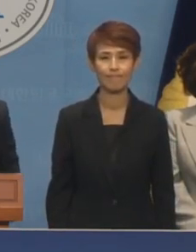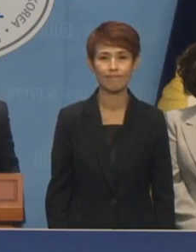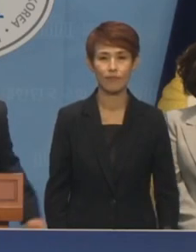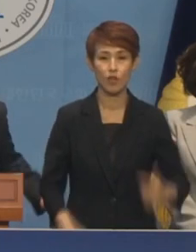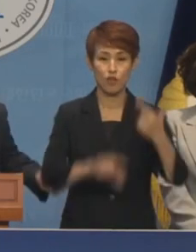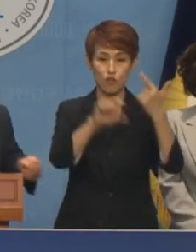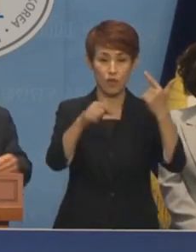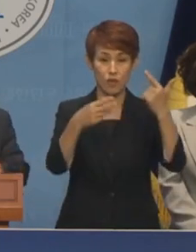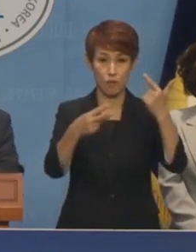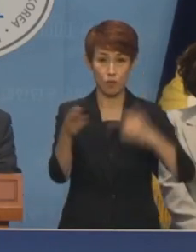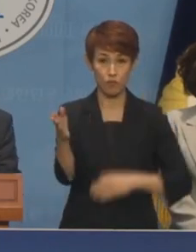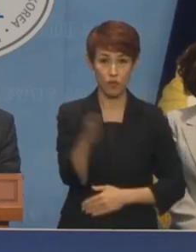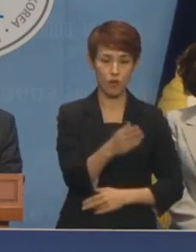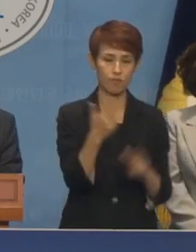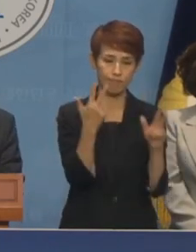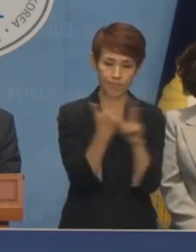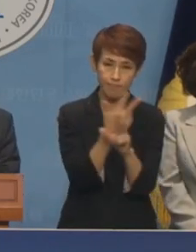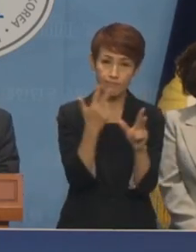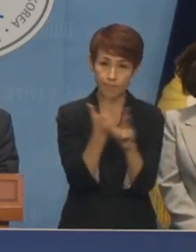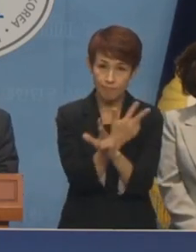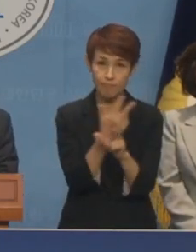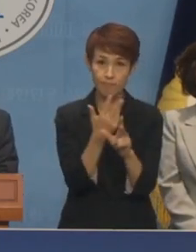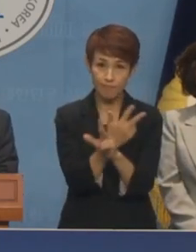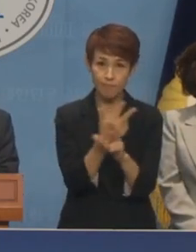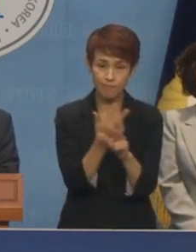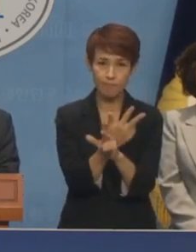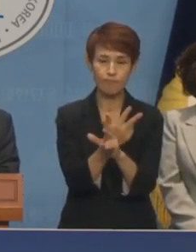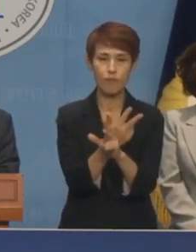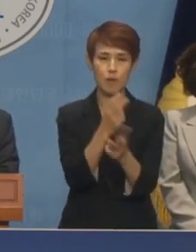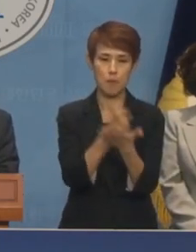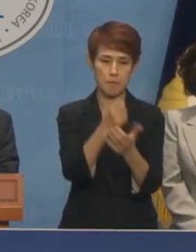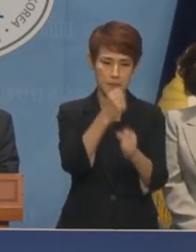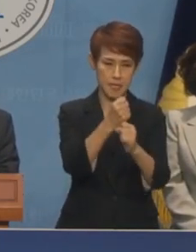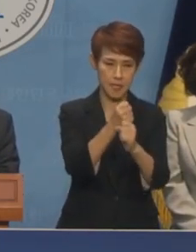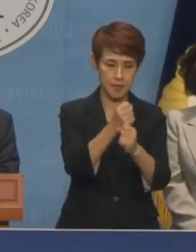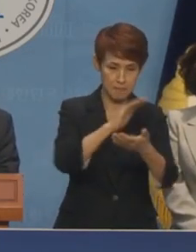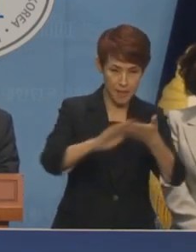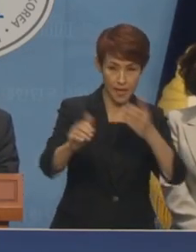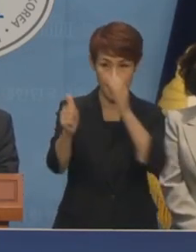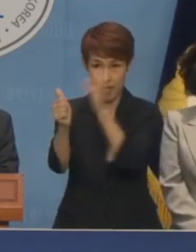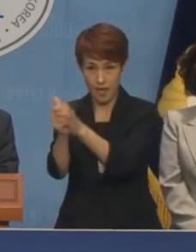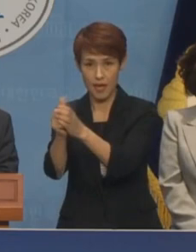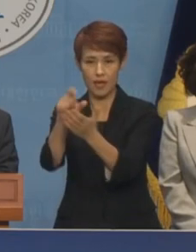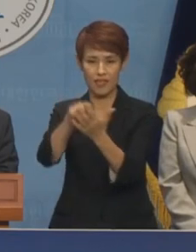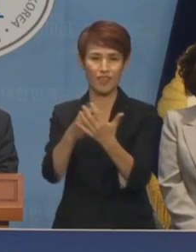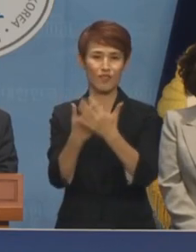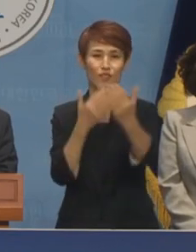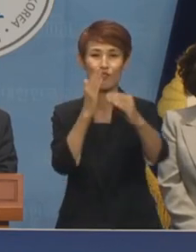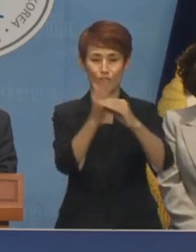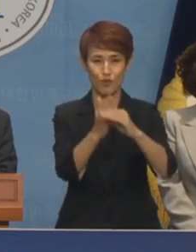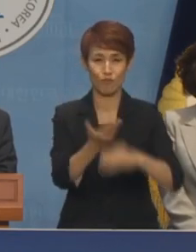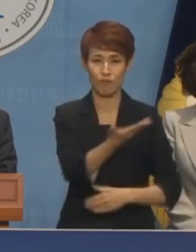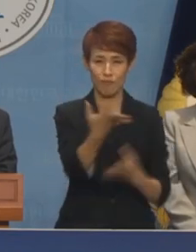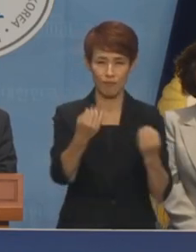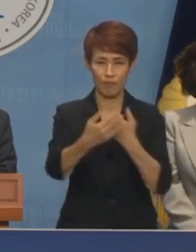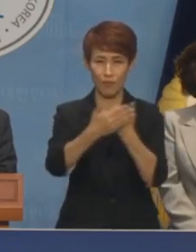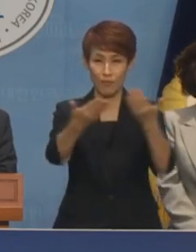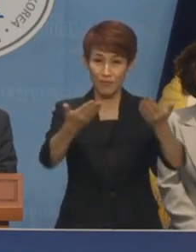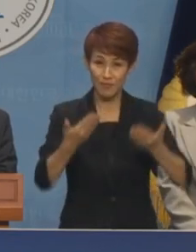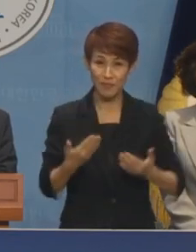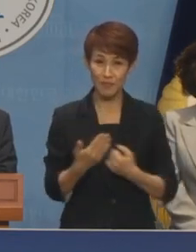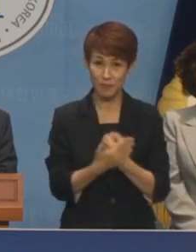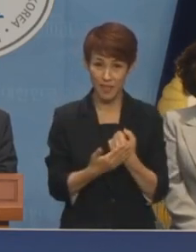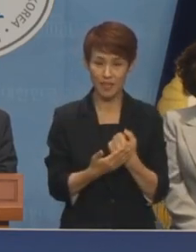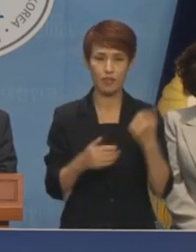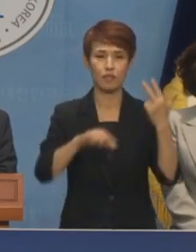6월 3일부터 매주 한 차례씩 입법 이어달리기 기자회견을 진행하고 있습니다. 많은 성원 덕분에 7월